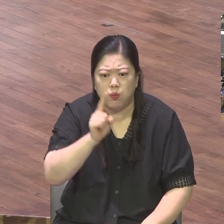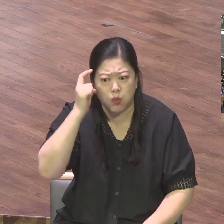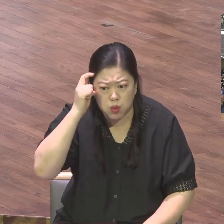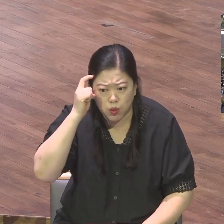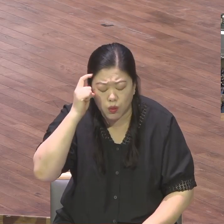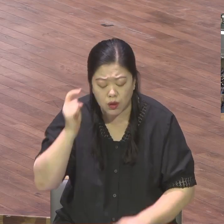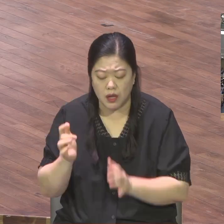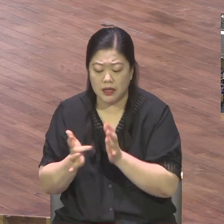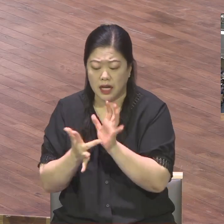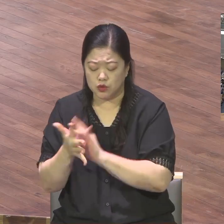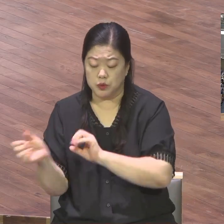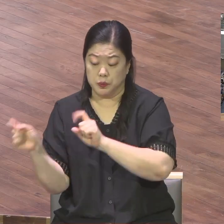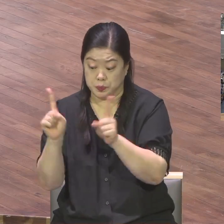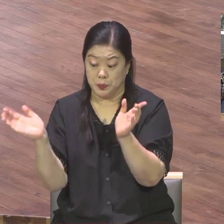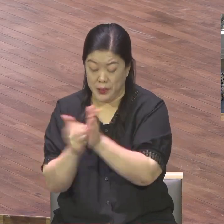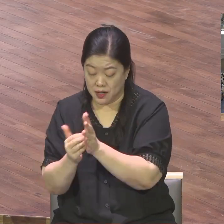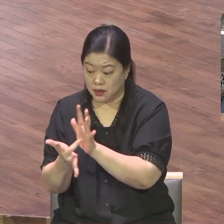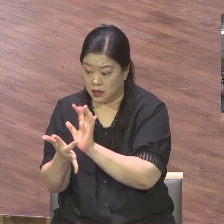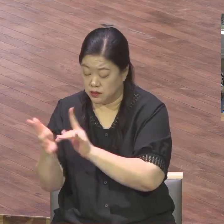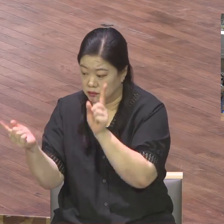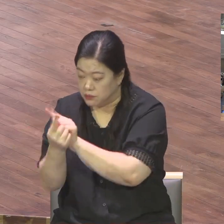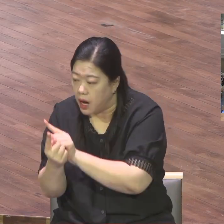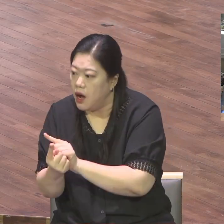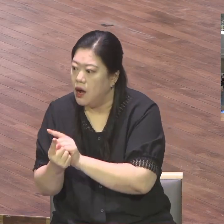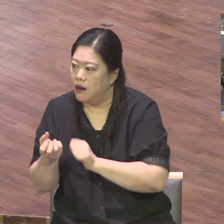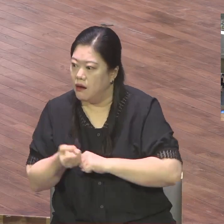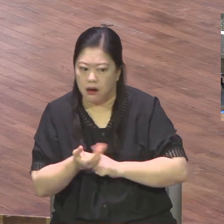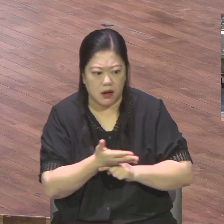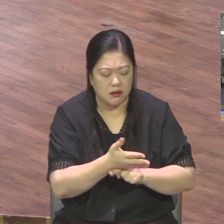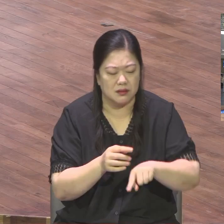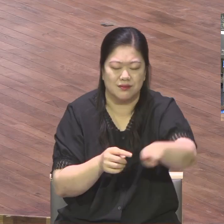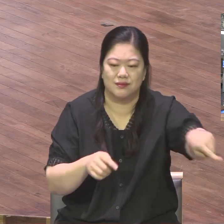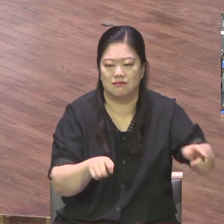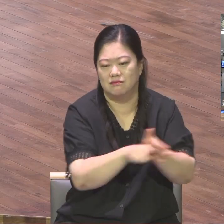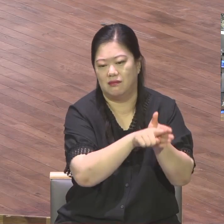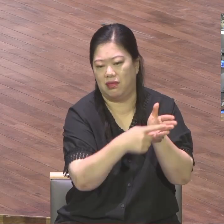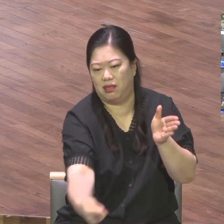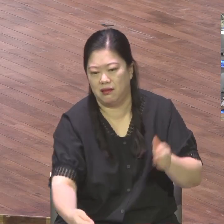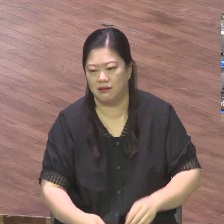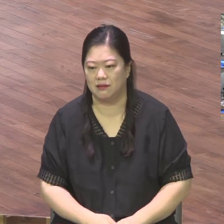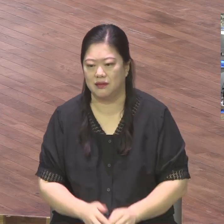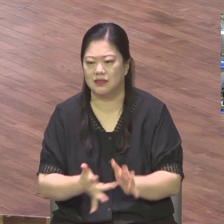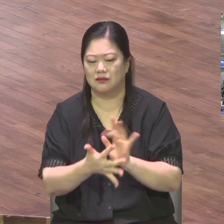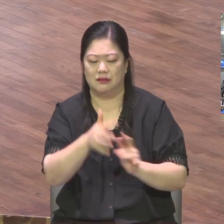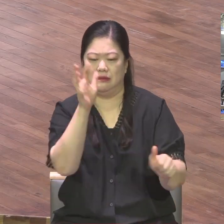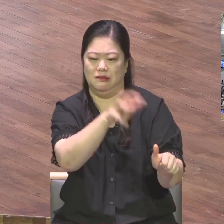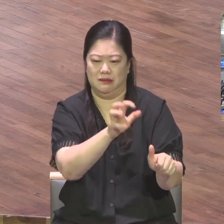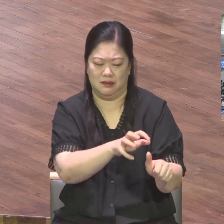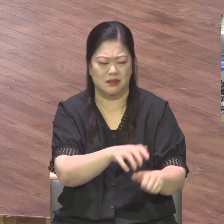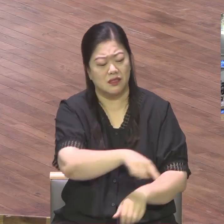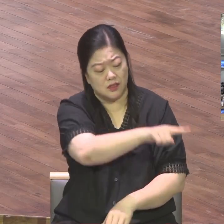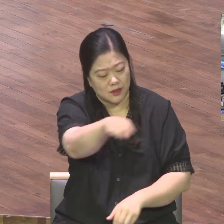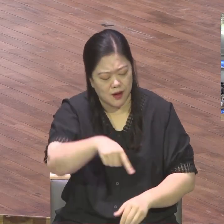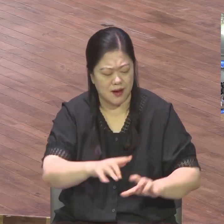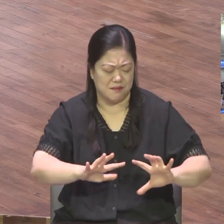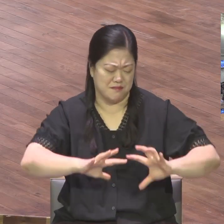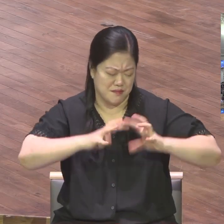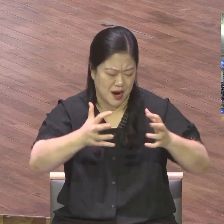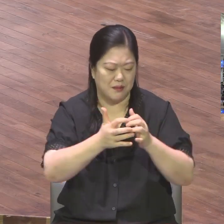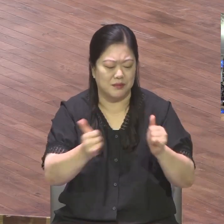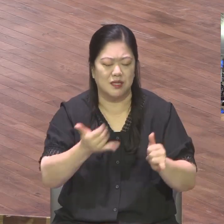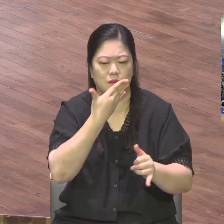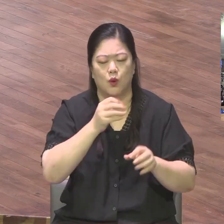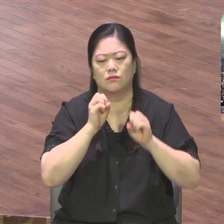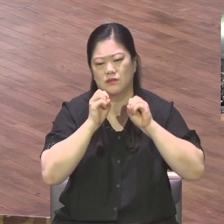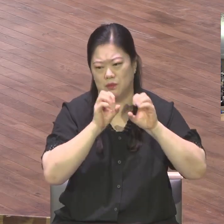본 자들의 말을 믿지 아니함이로라. 또 이르시되 너희는 온 천하에 다니며 만민에게 복음을 전파하라. 믿고